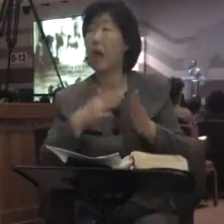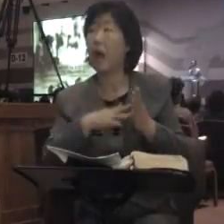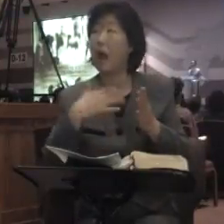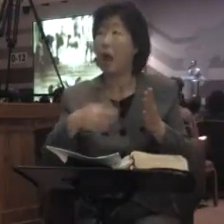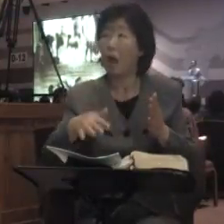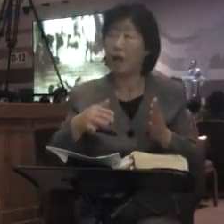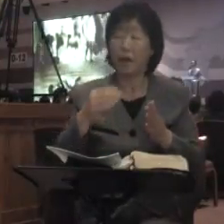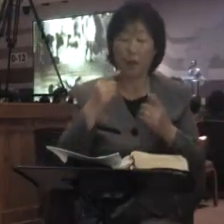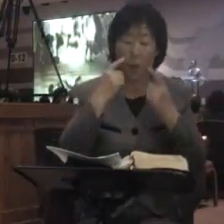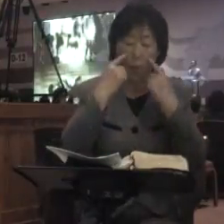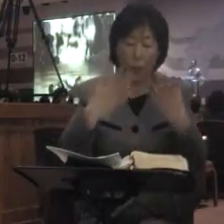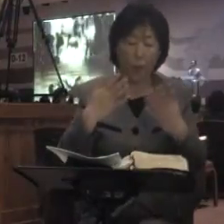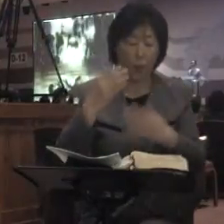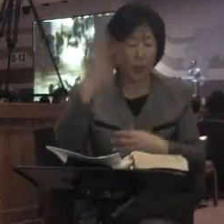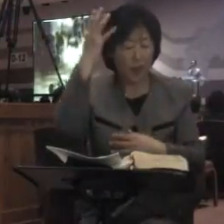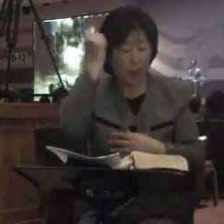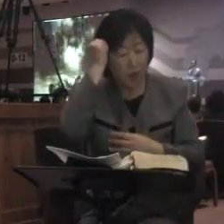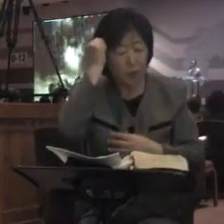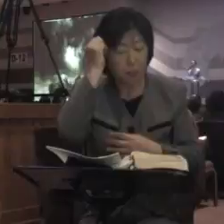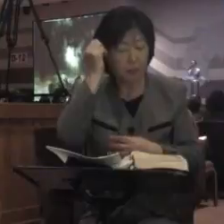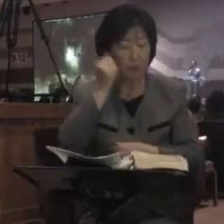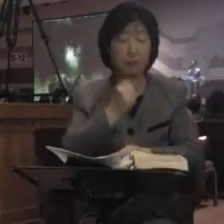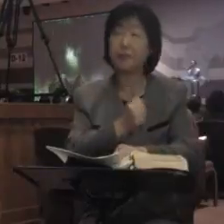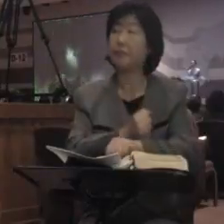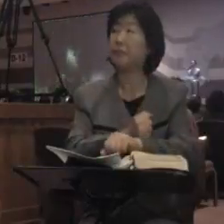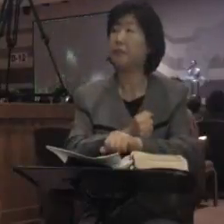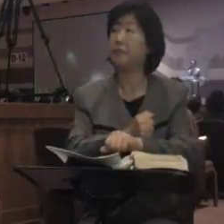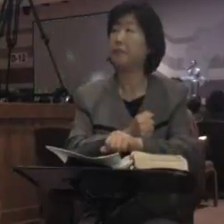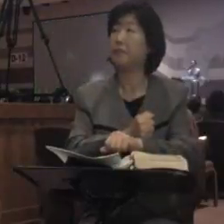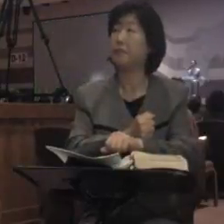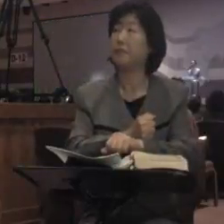아직도 또렷이 기억합니다.